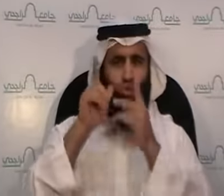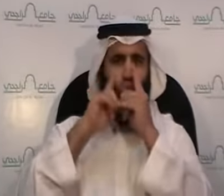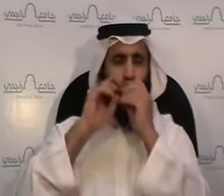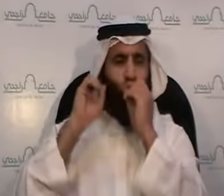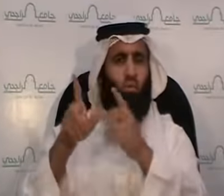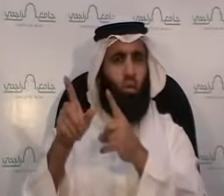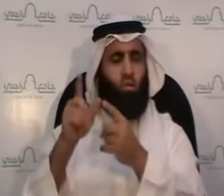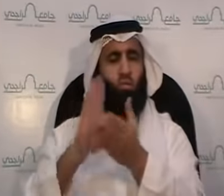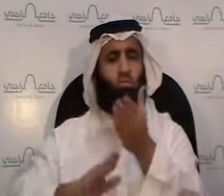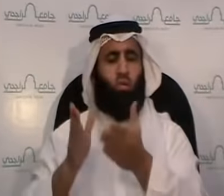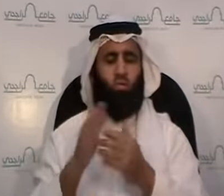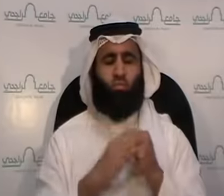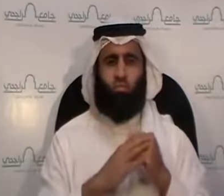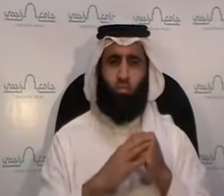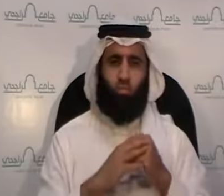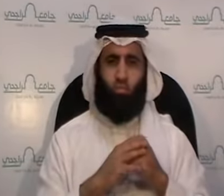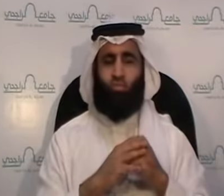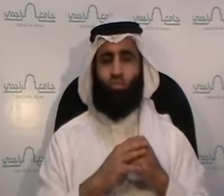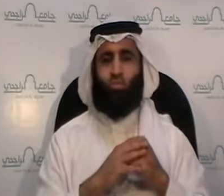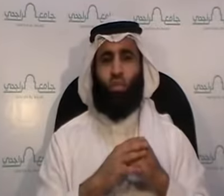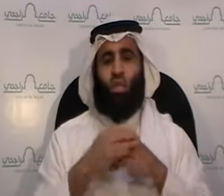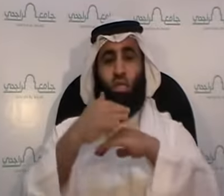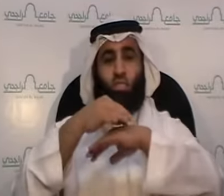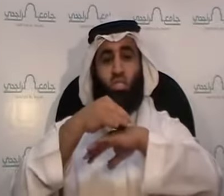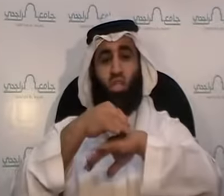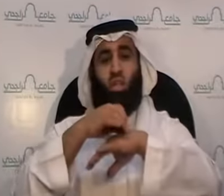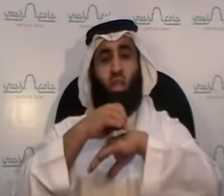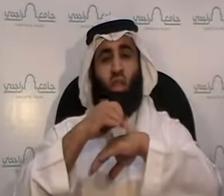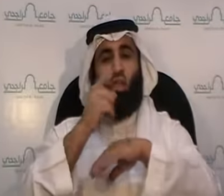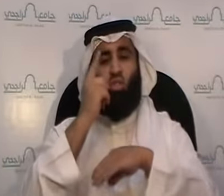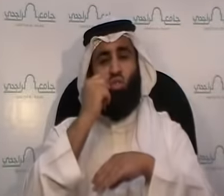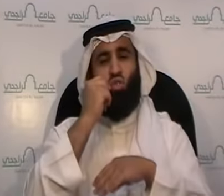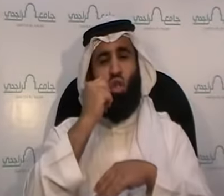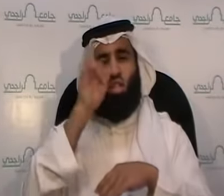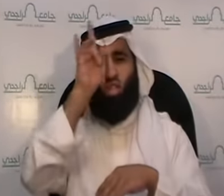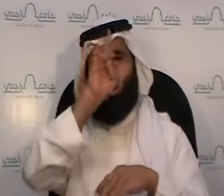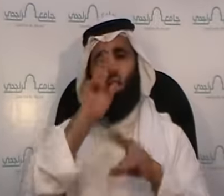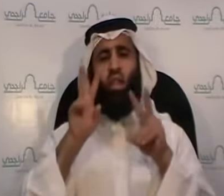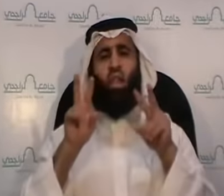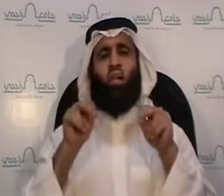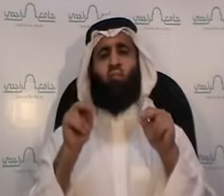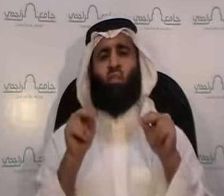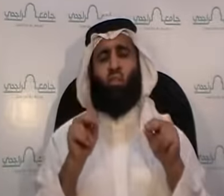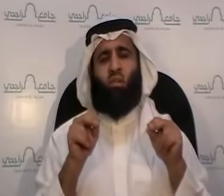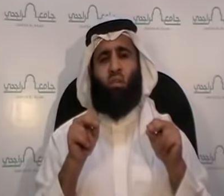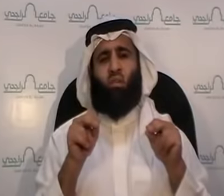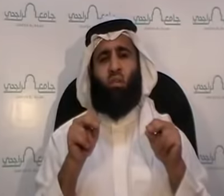تتلمذ عليه. وإن هذا الإنسان الشيطاني يبدو على أتم صورته المنكوسة تلك